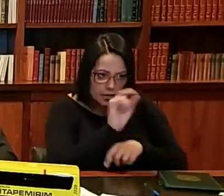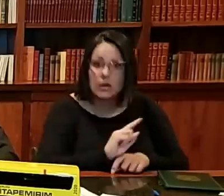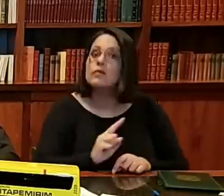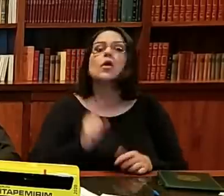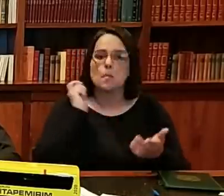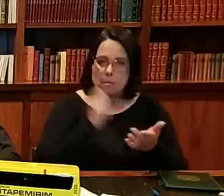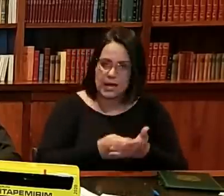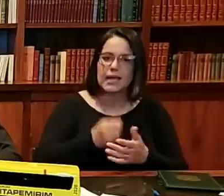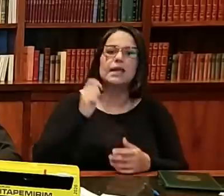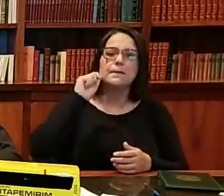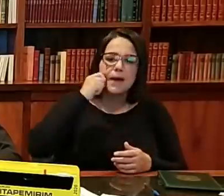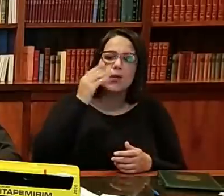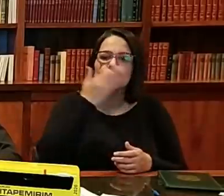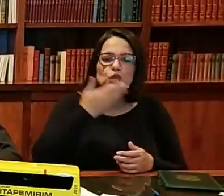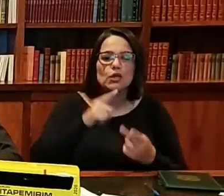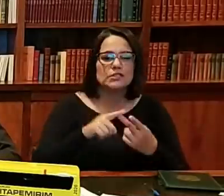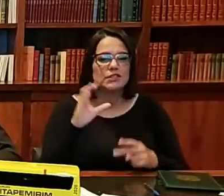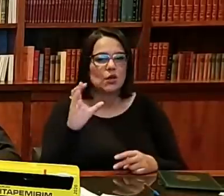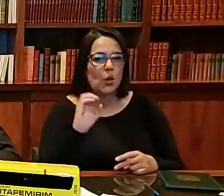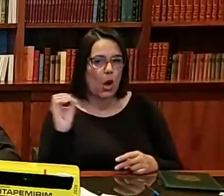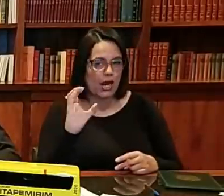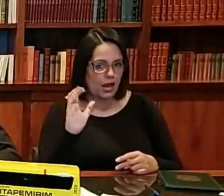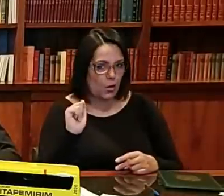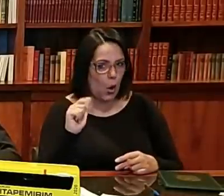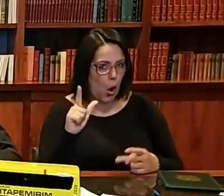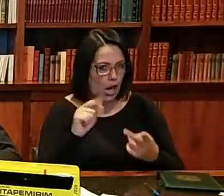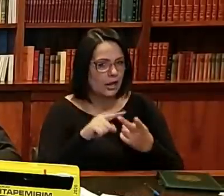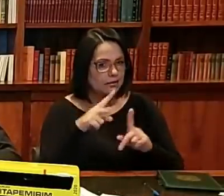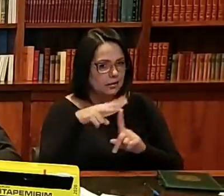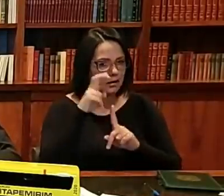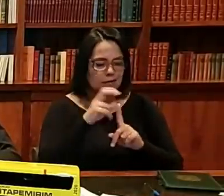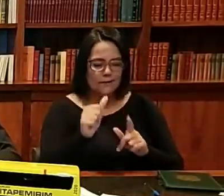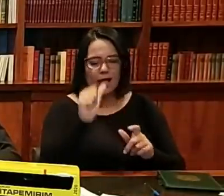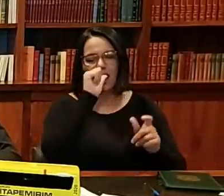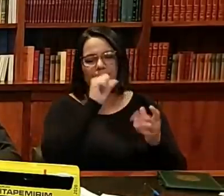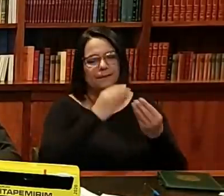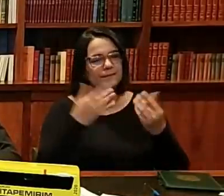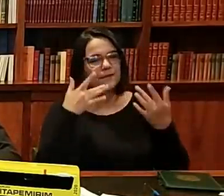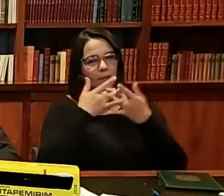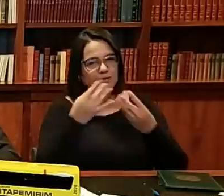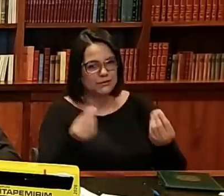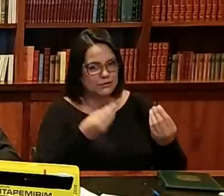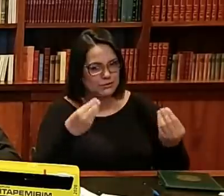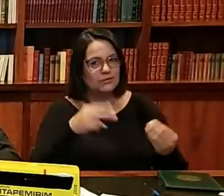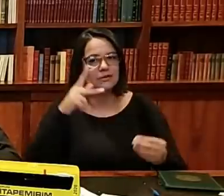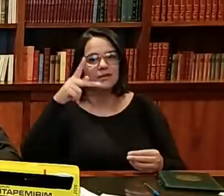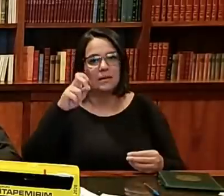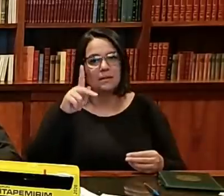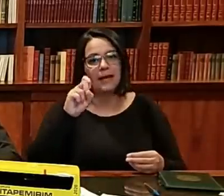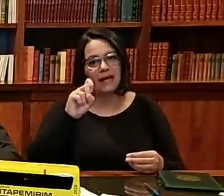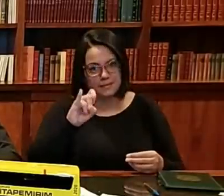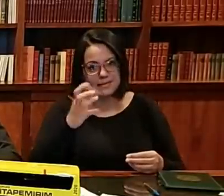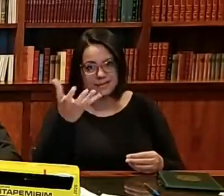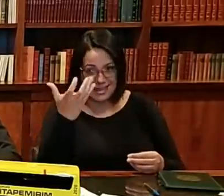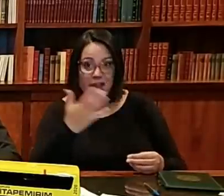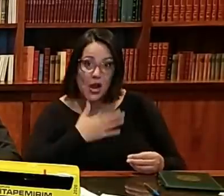um sonho, uma Coca-Cola e garrafa, né? De vidro, que é ter outro gosto. Tá certo? Quem gosta de Pepsi também fica à vontade, até eu gosto